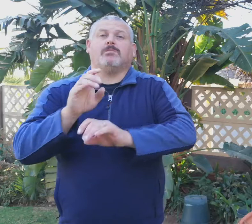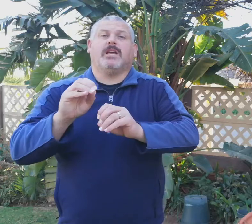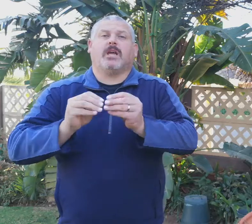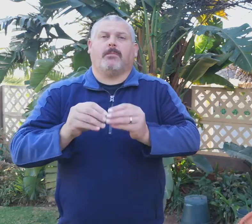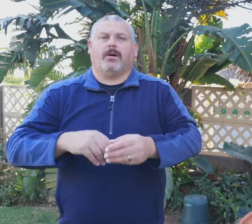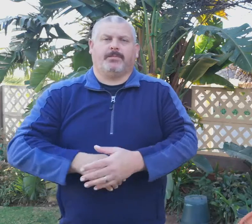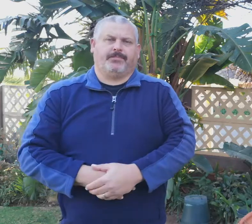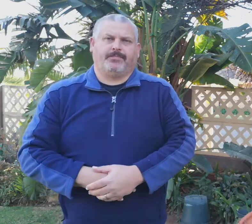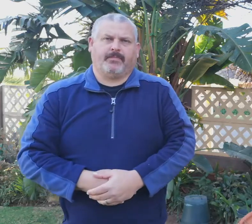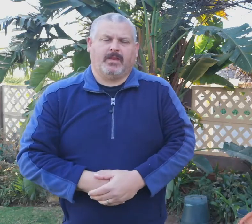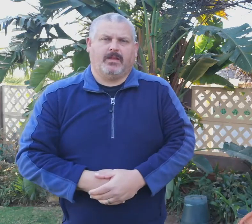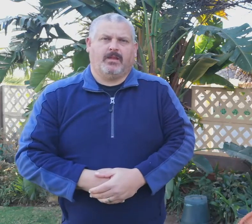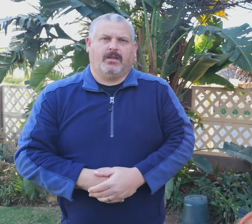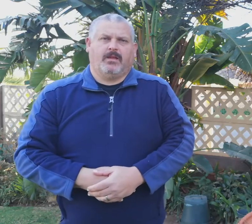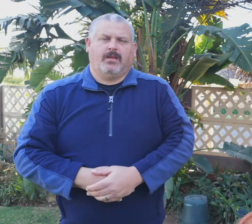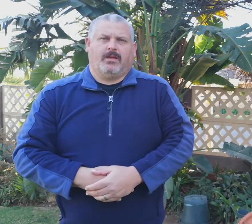2008 naar ANC gemaakt.